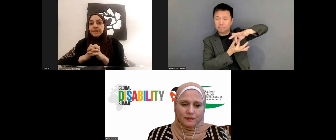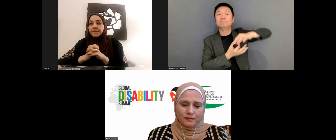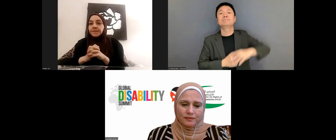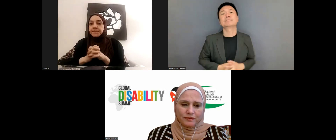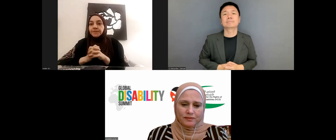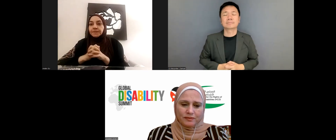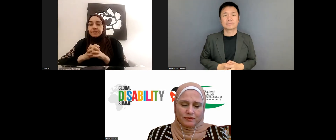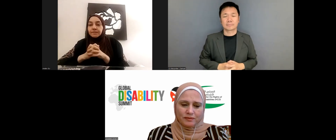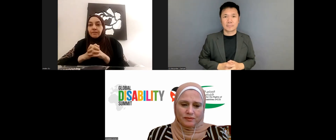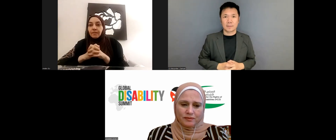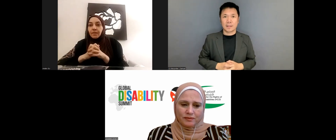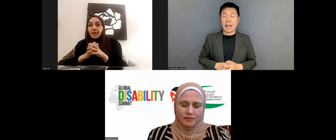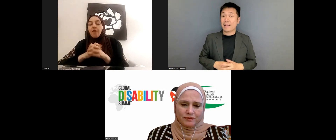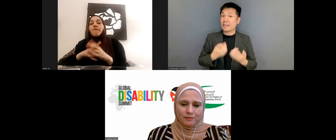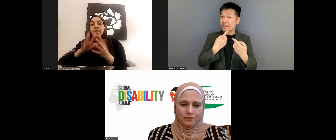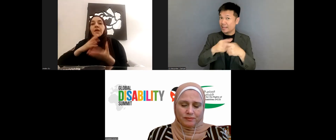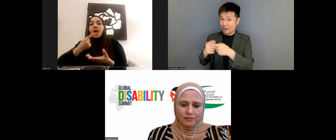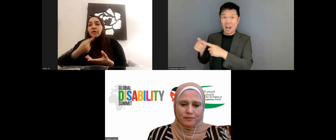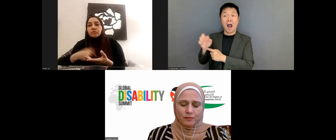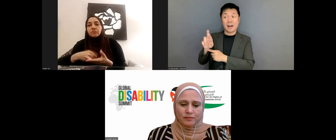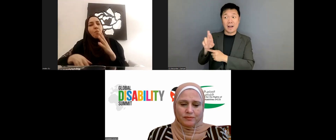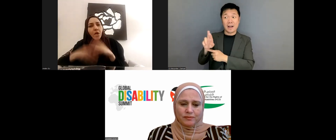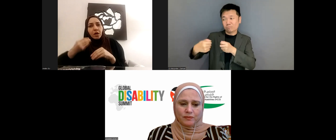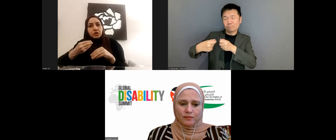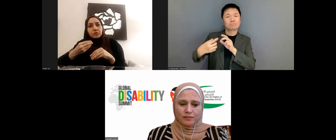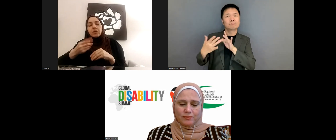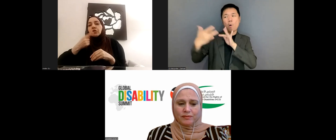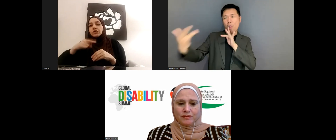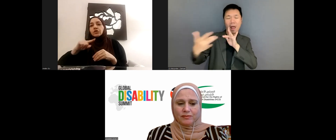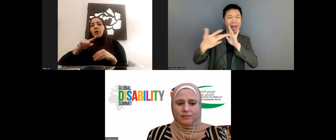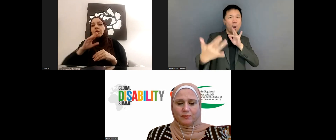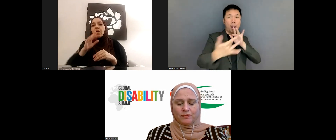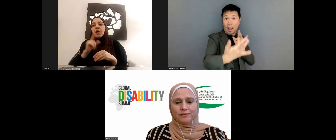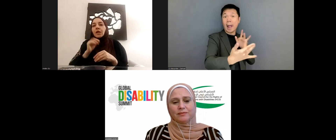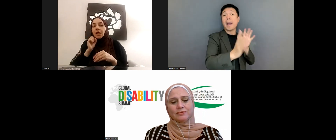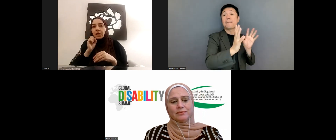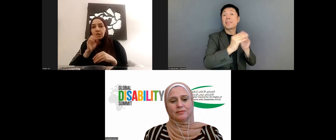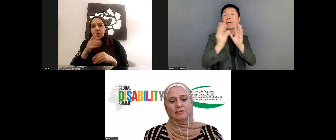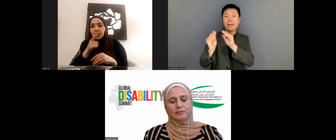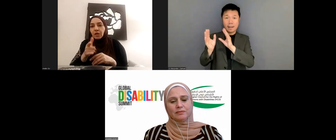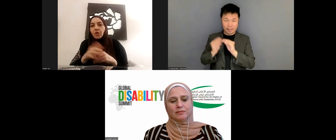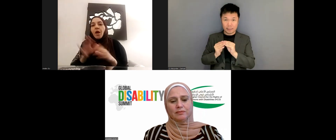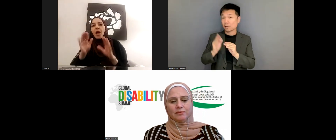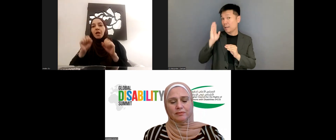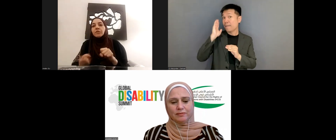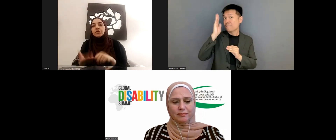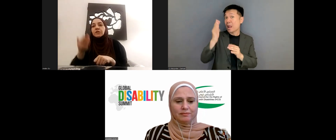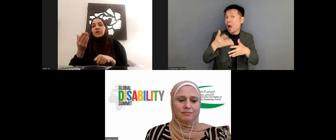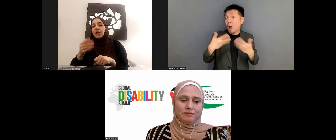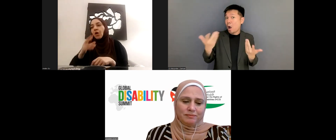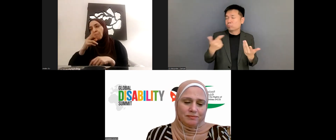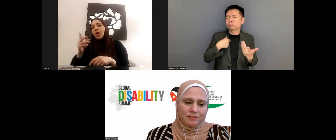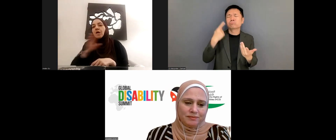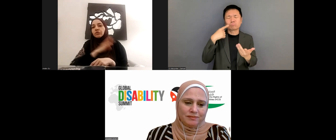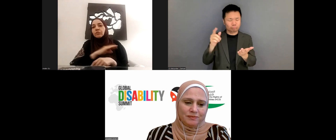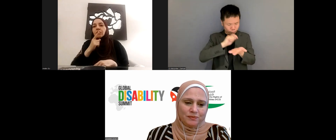الرئيسية. في RSI حال كان هناك meetings أي and مخرجات أخرى webinars, سيتم and if there مشاركتها مع are اللجنة ومع any outputs, المجلس we're ومع going to الزملاء share it الآخرين. with the